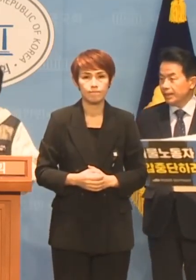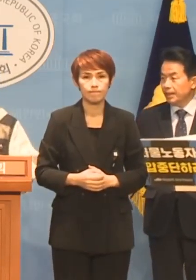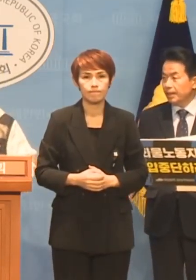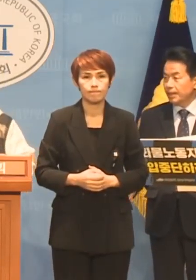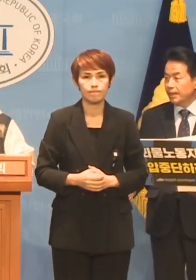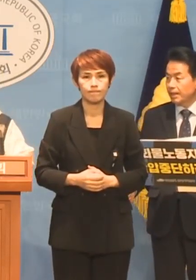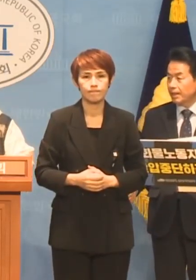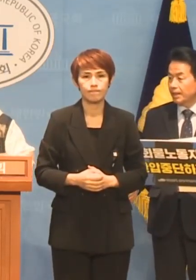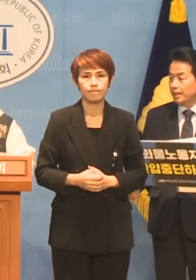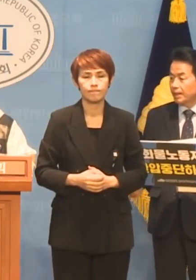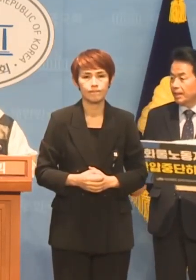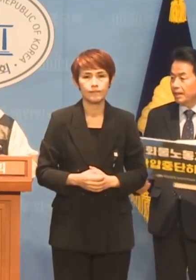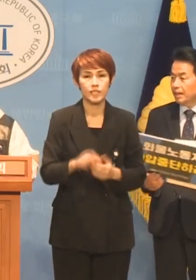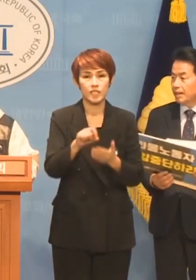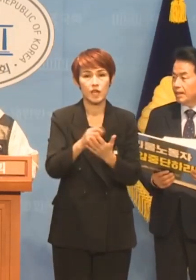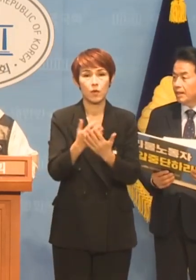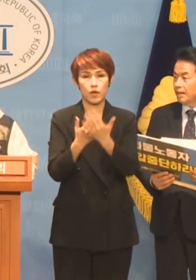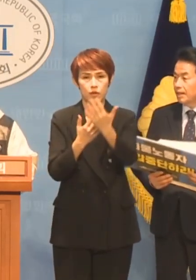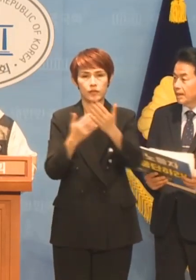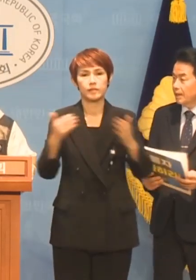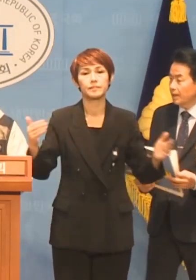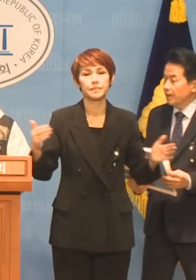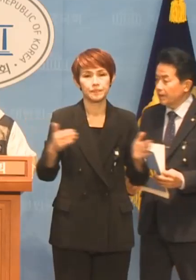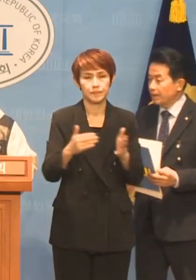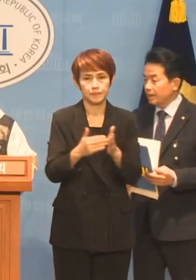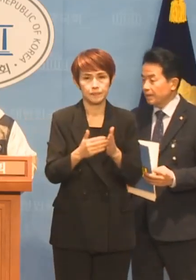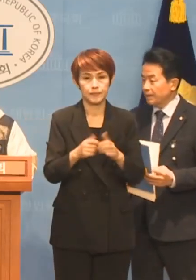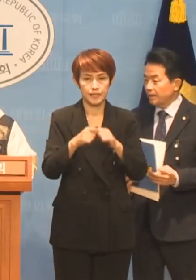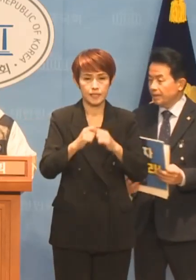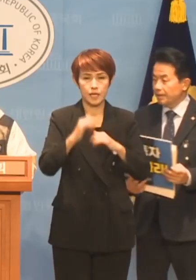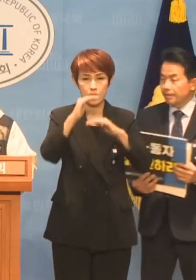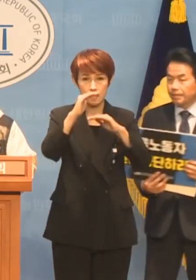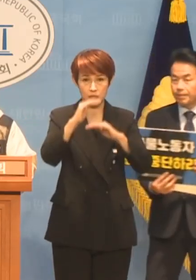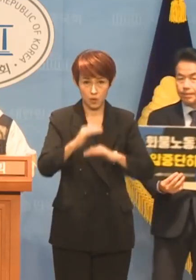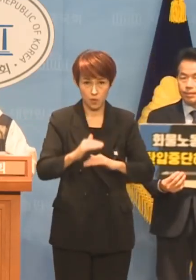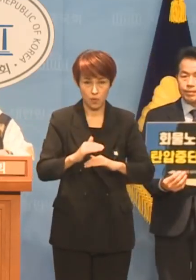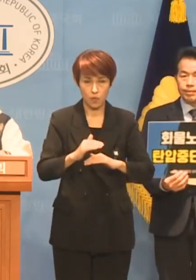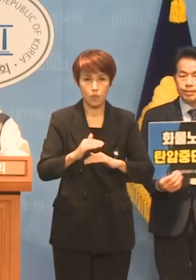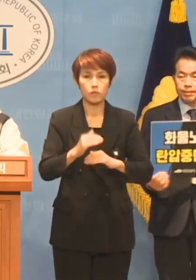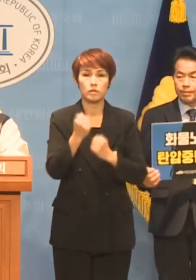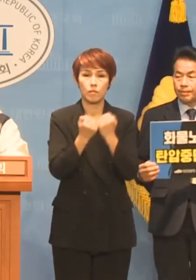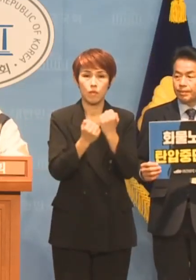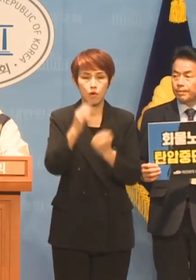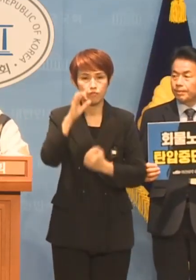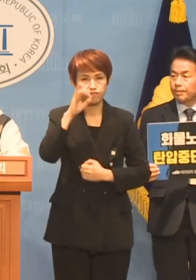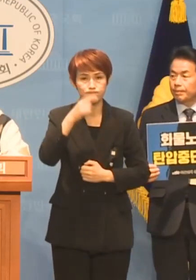네, 이상으로 기자회견을 좀 마치고자 합니다. 자세한 화물연대 입장과